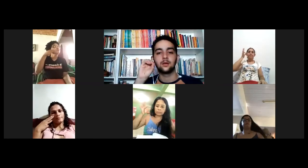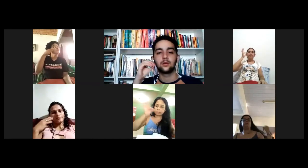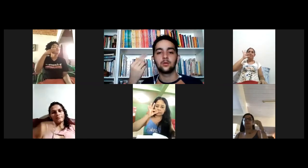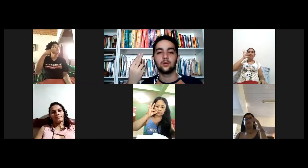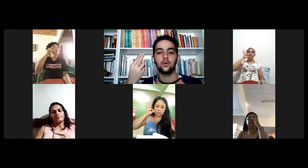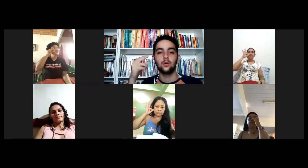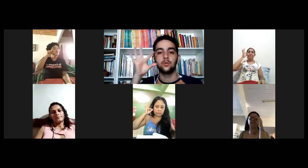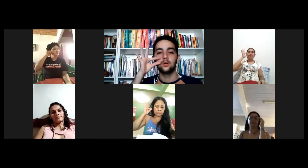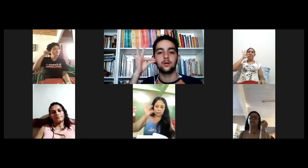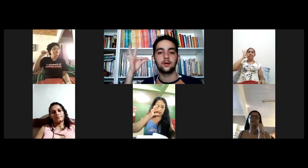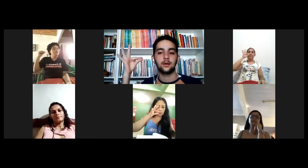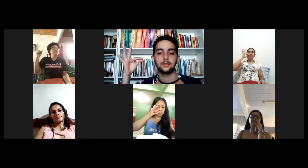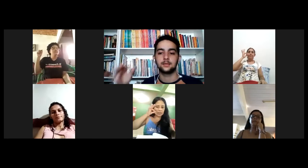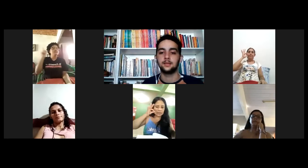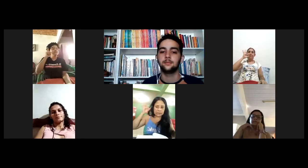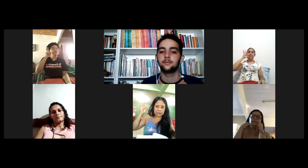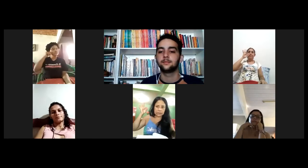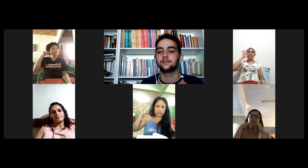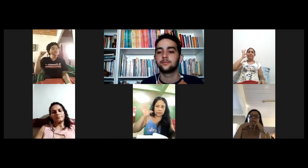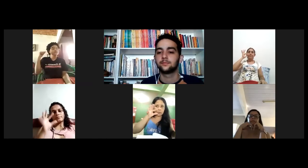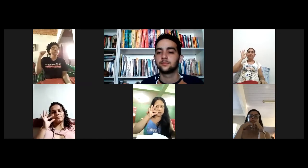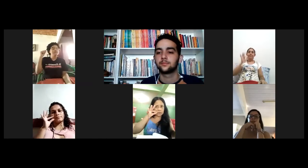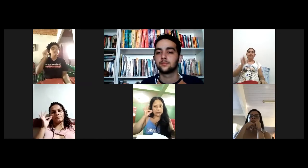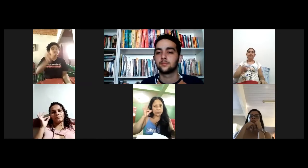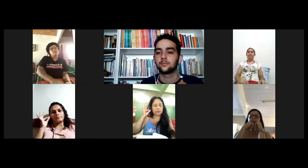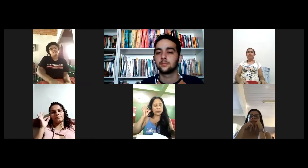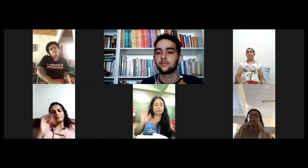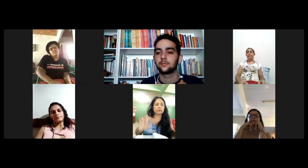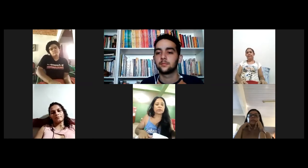assim ou assim,